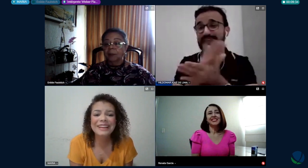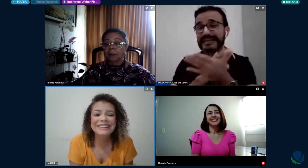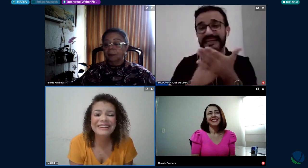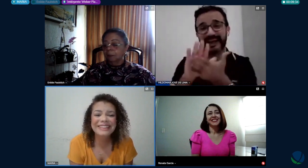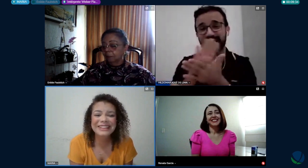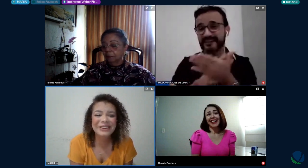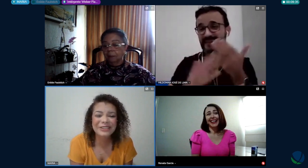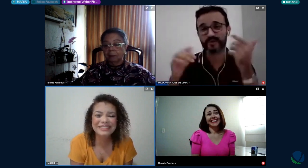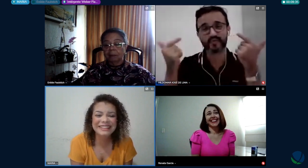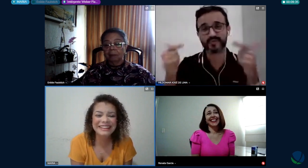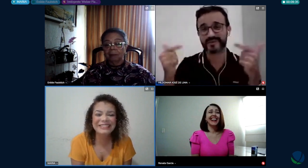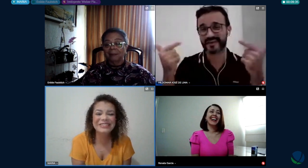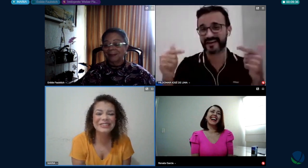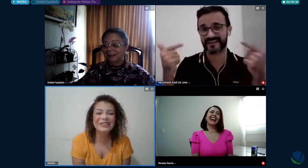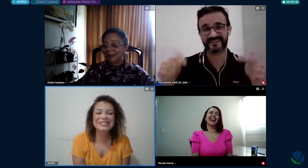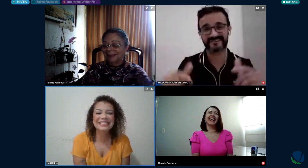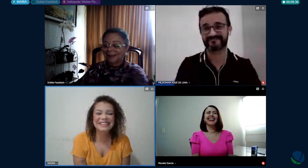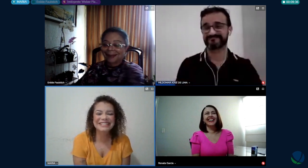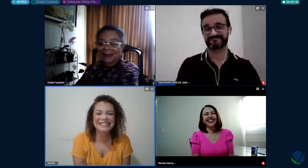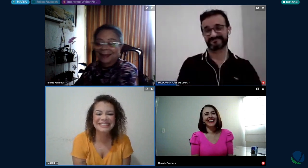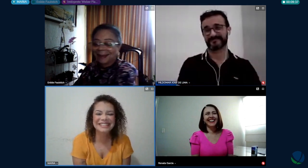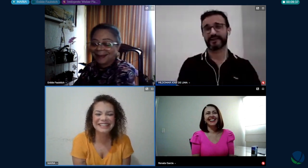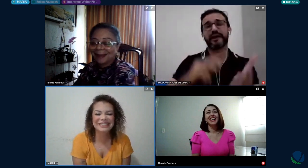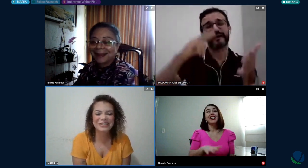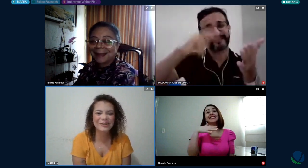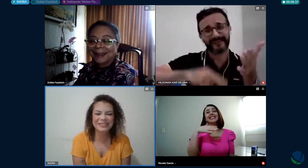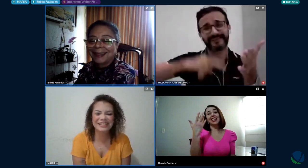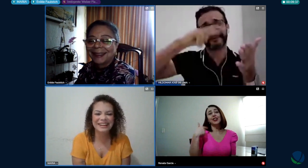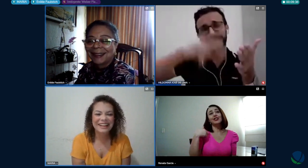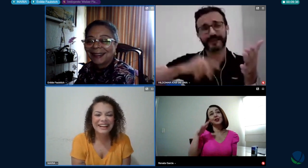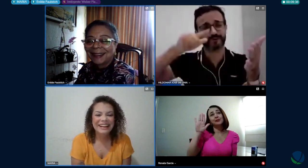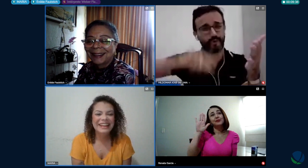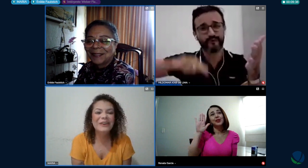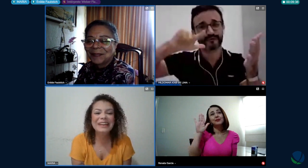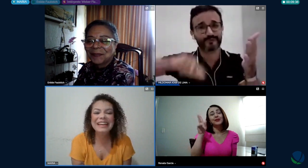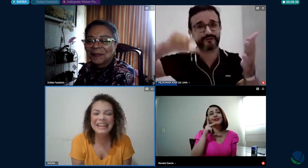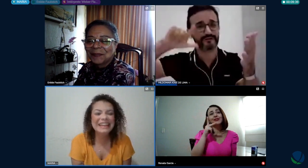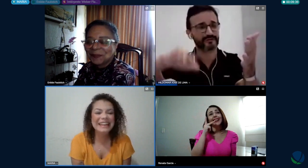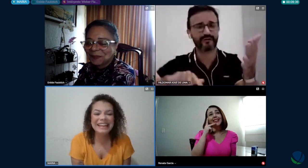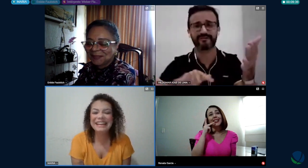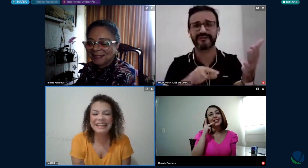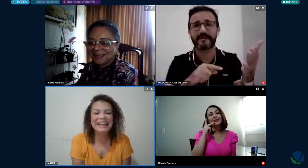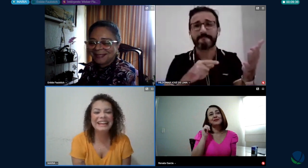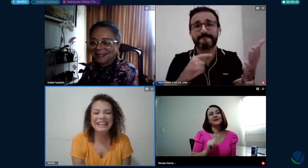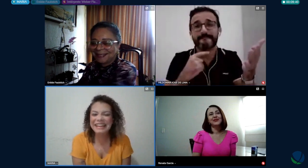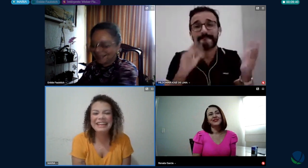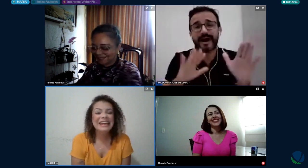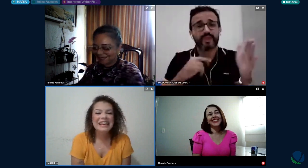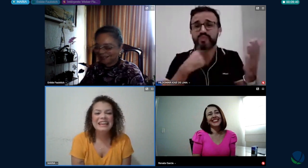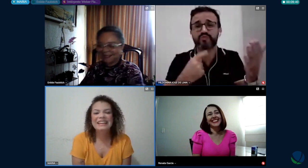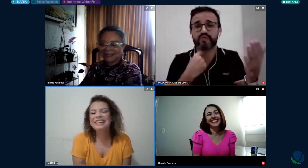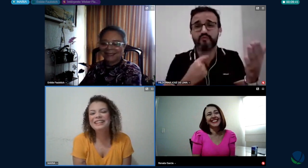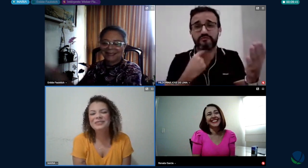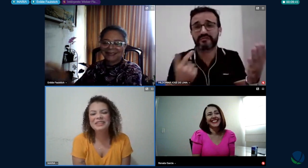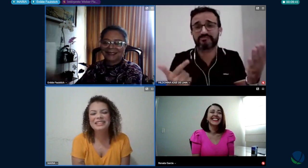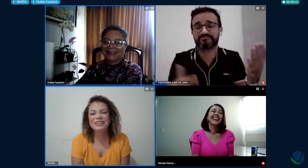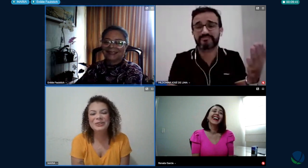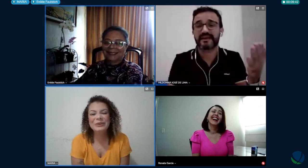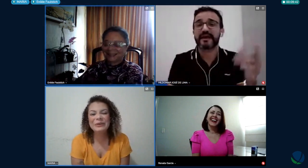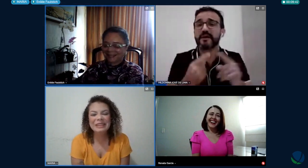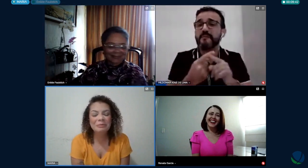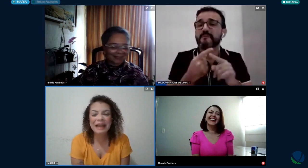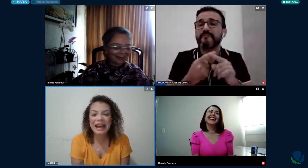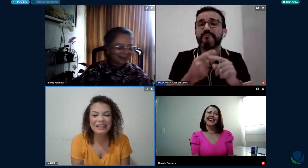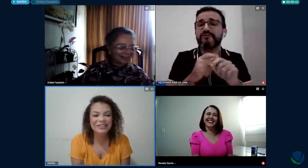obrigado. Eu não tenho nenhuma dúvida, eu não consegui sentir dúvida. Eu li, reli e